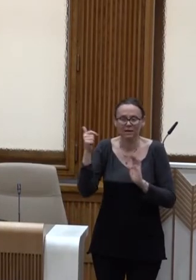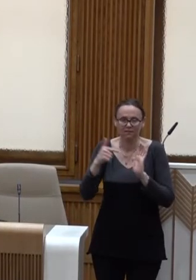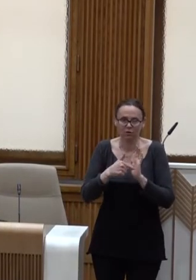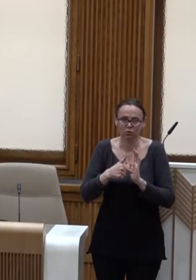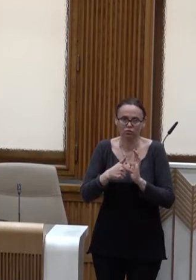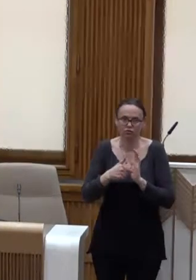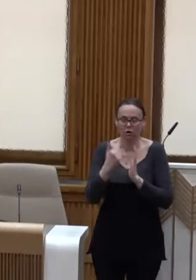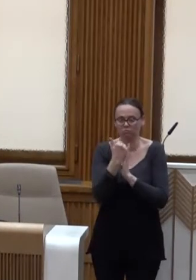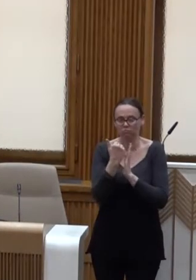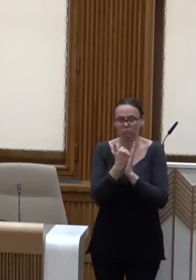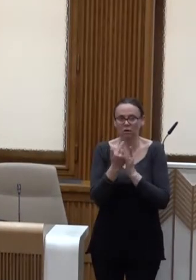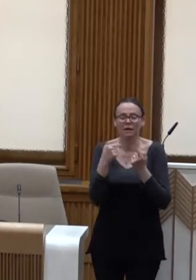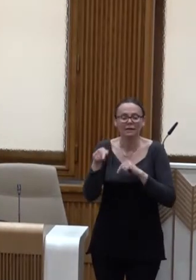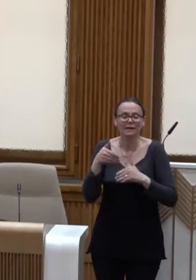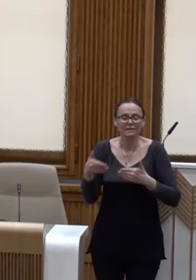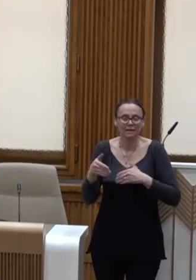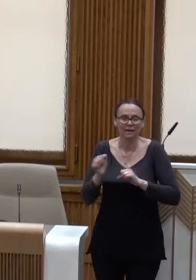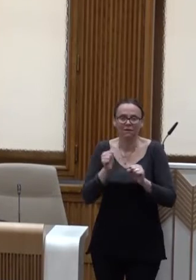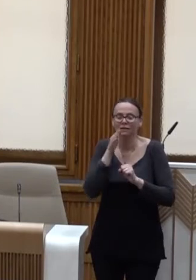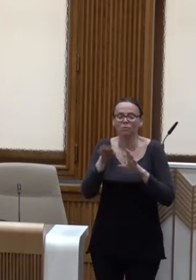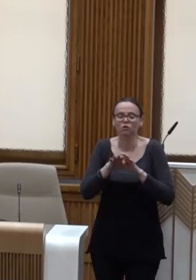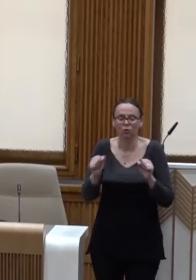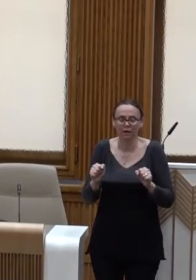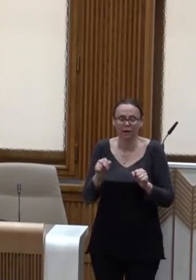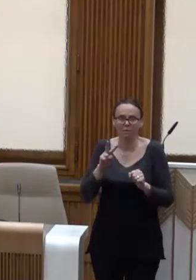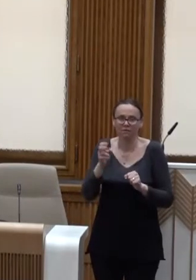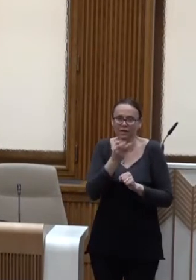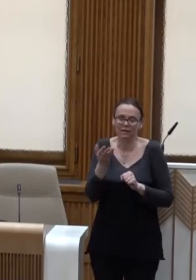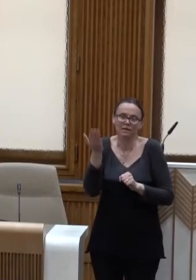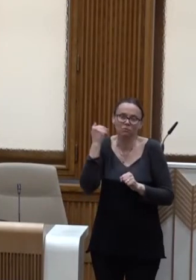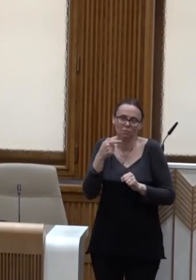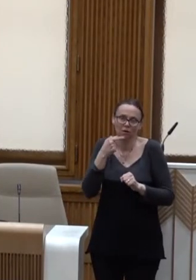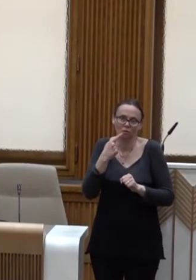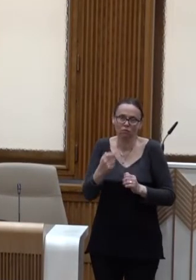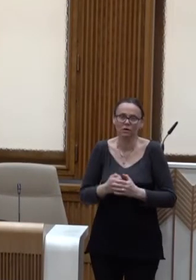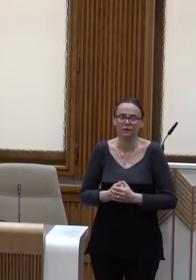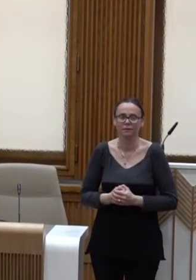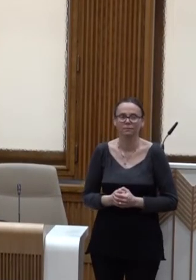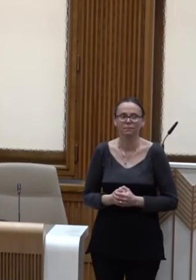točka te seje vlade bodo ukrepi, o katerih smo prej govorili.